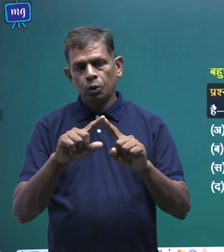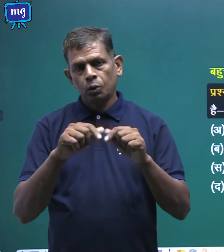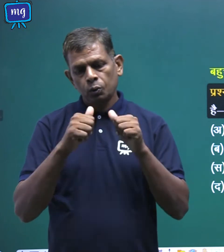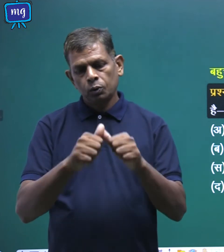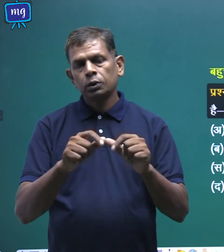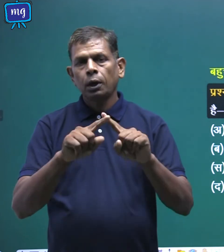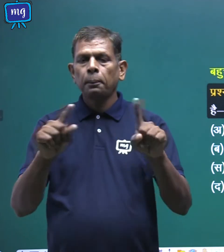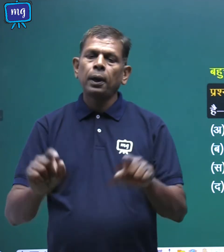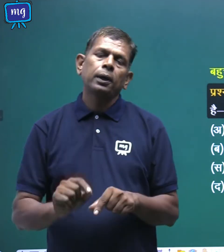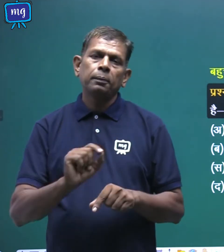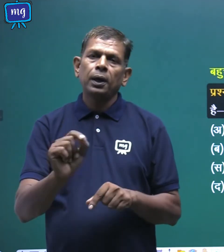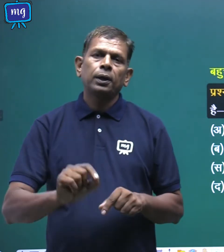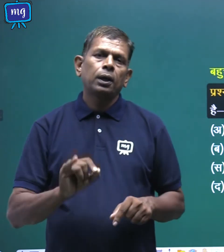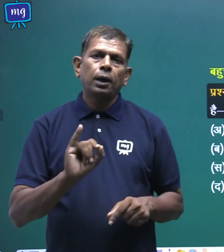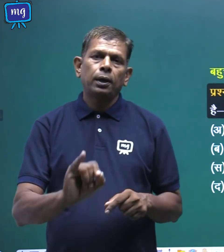है।